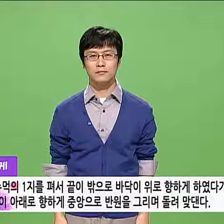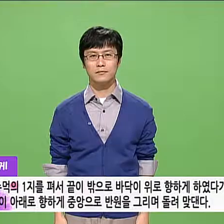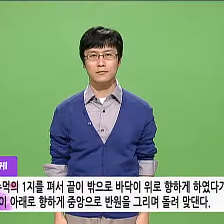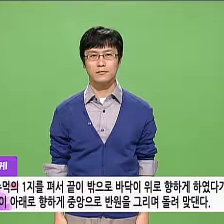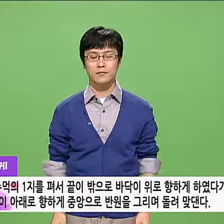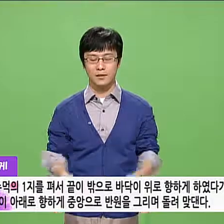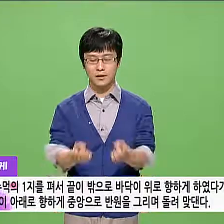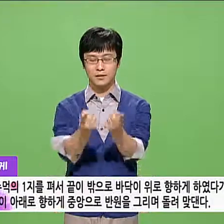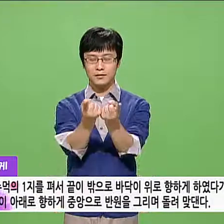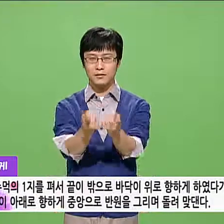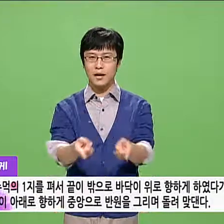함께